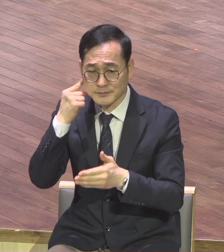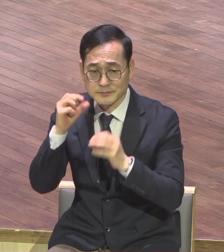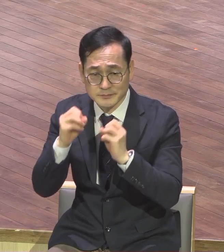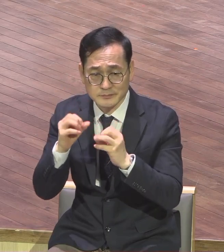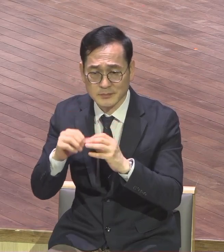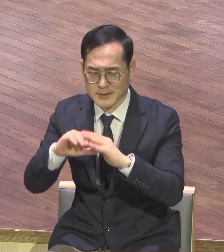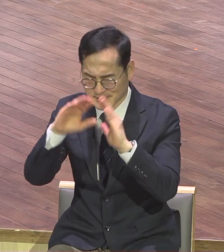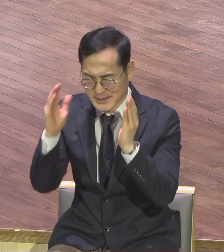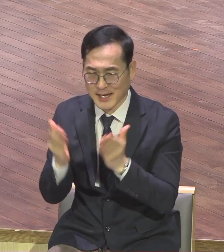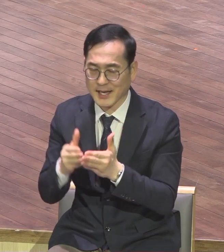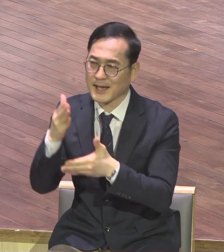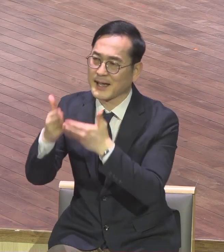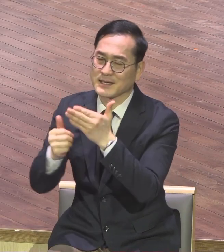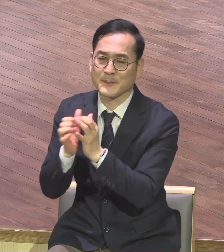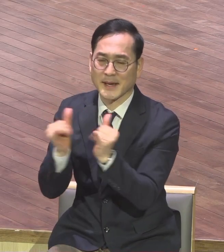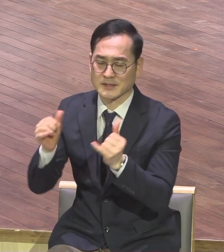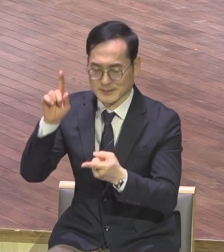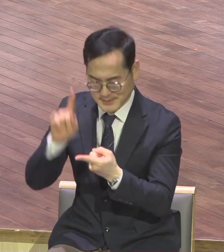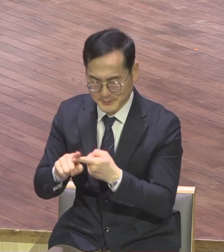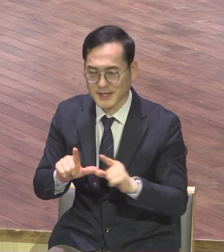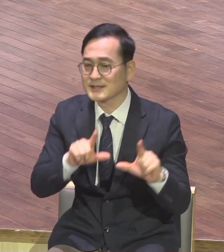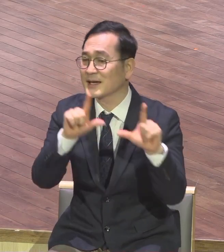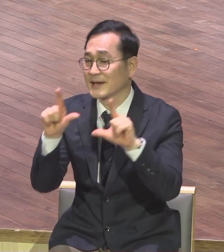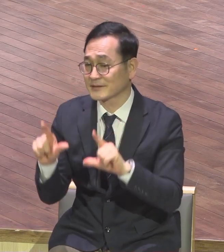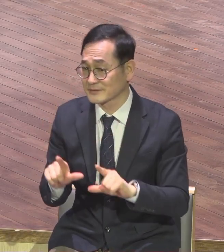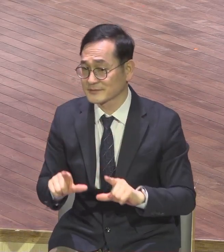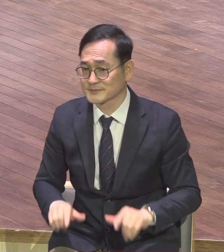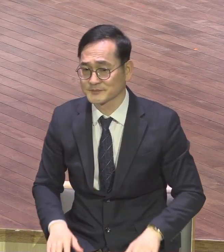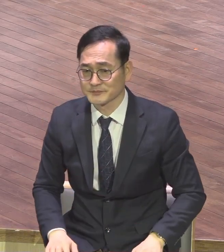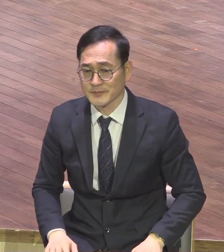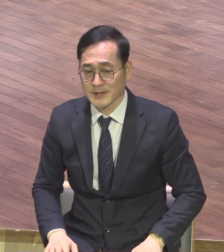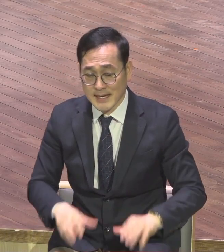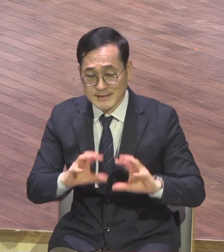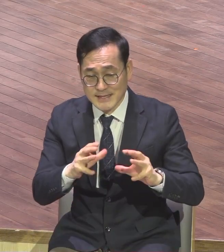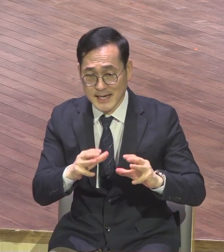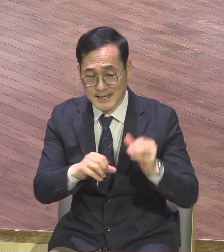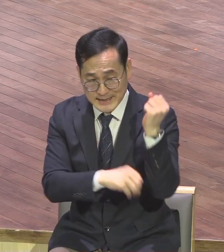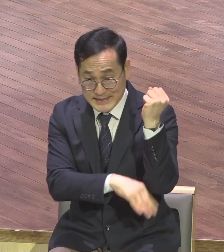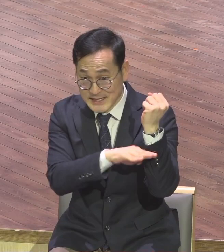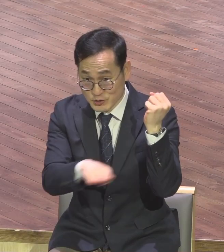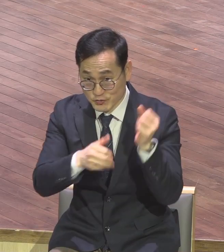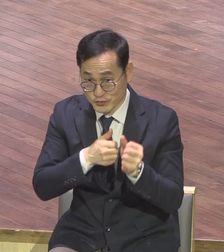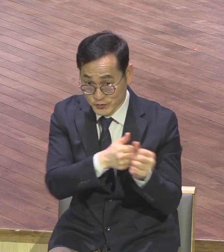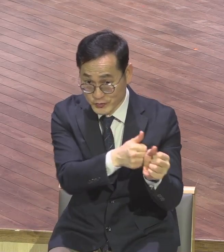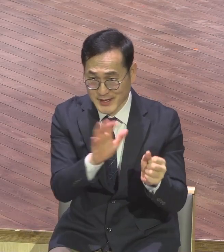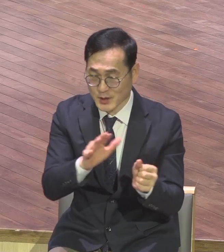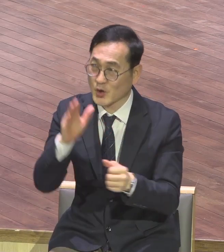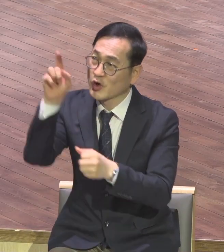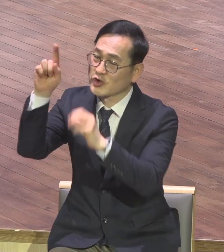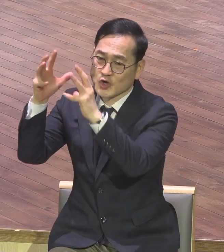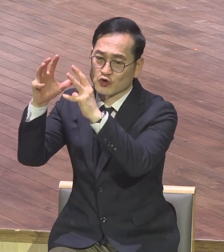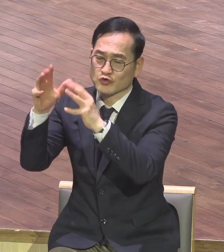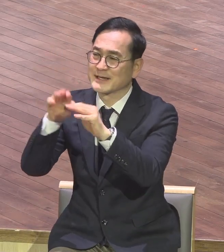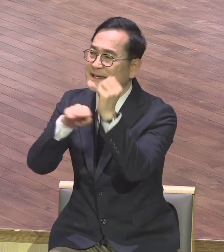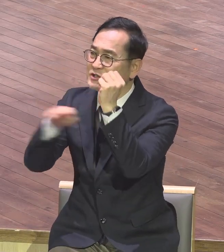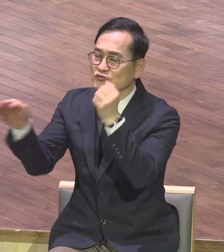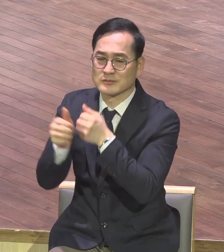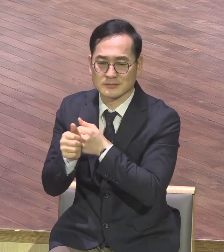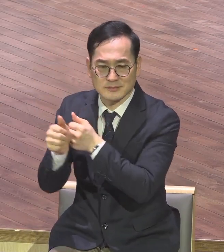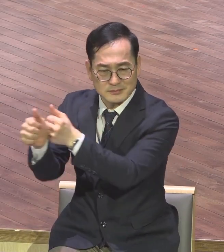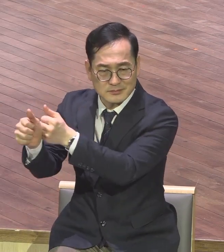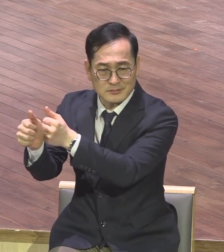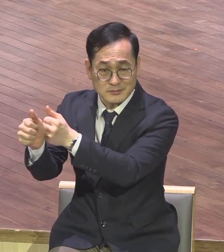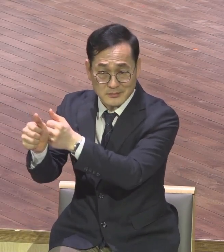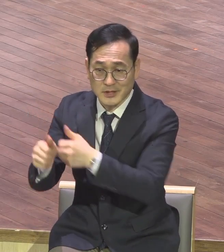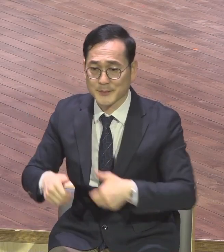그렇기 때문에 우리의 모든 생각 판단은 이제 땅의 가치 기준이 아니고 천국 기준으로 이루어져야 한다.